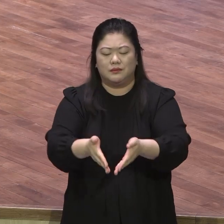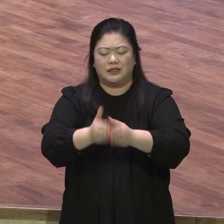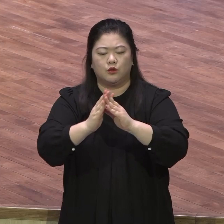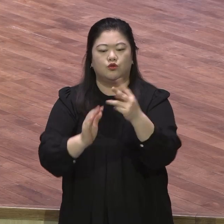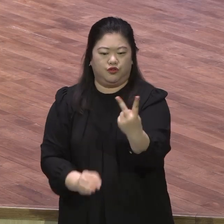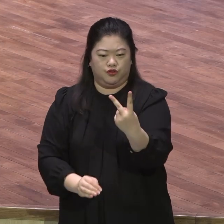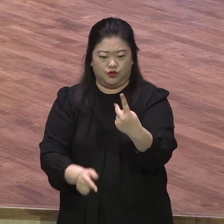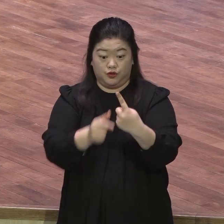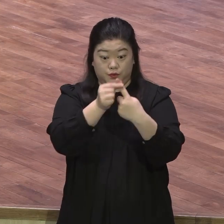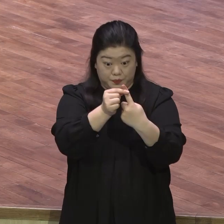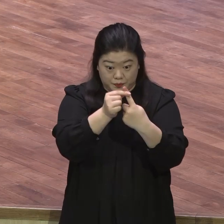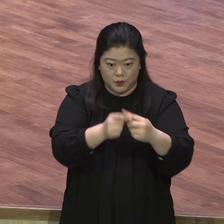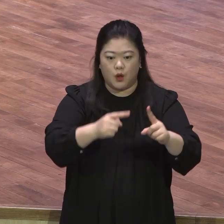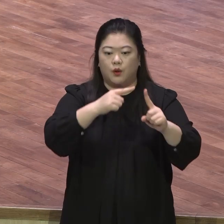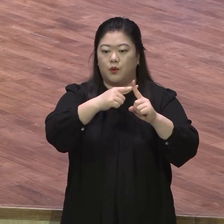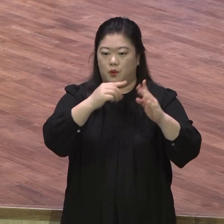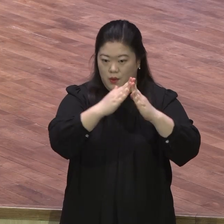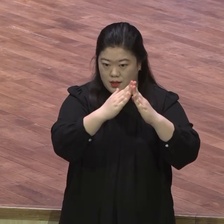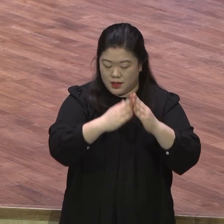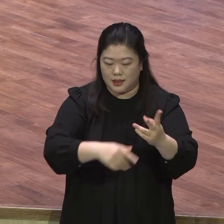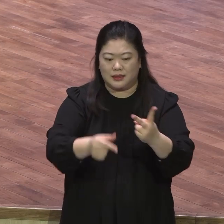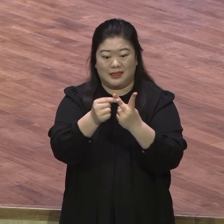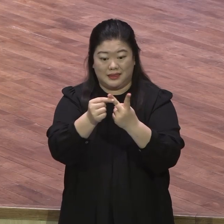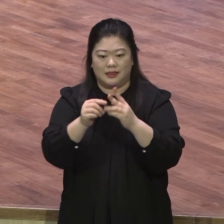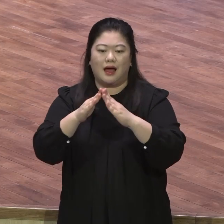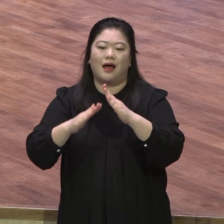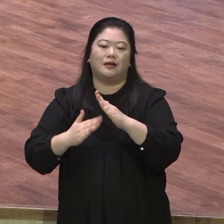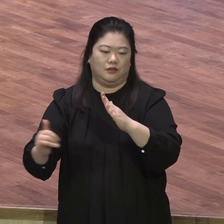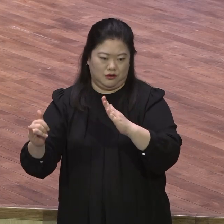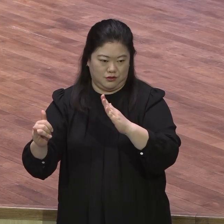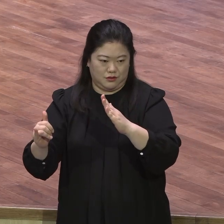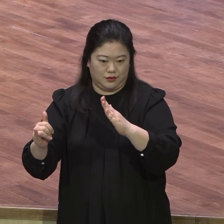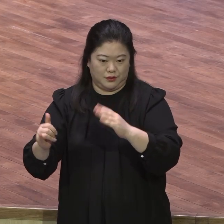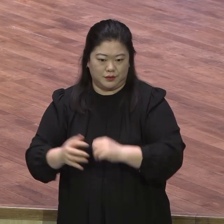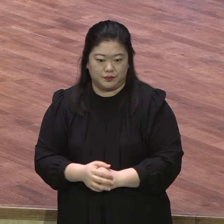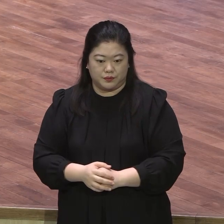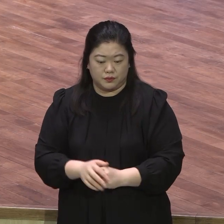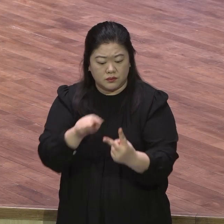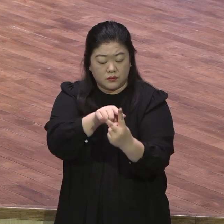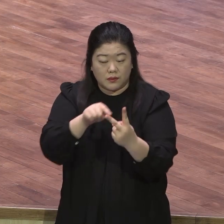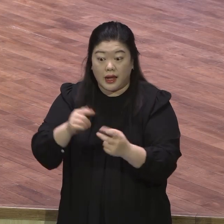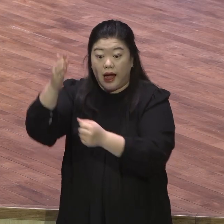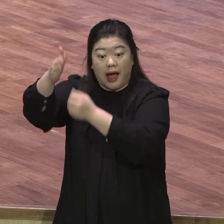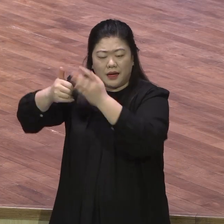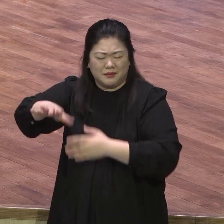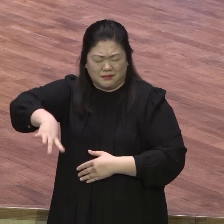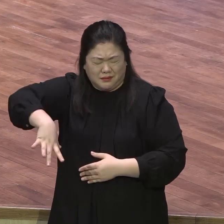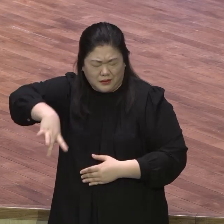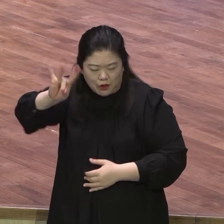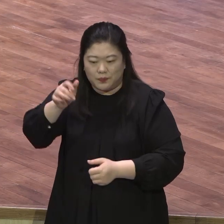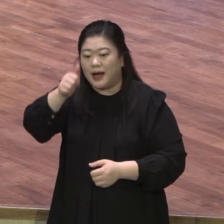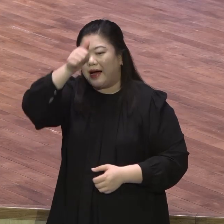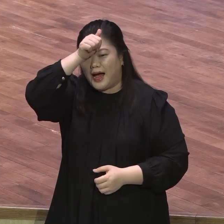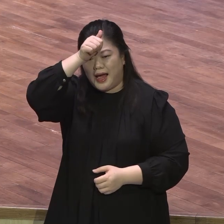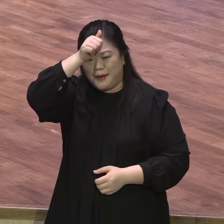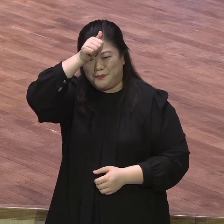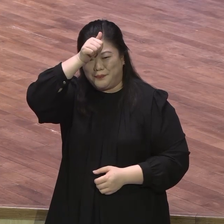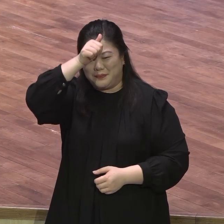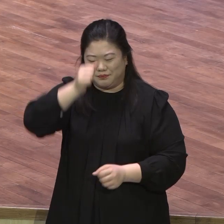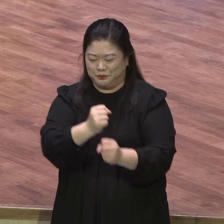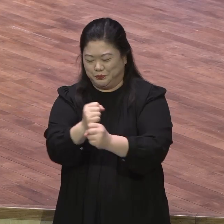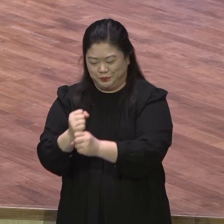가정과 교회. 가정 출발이 뭐예요. 창세기 2장에 나와요. 하나님께서 아담을 지었었는데 혼자 있는